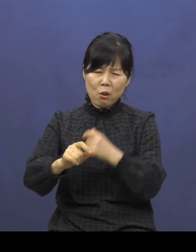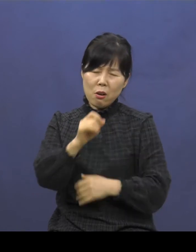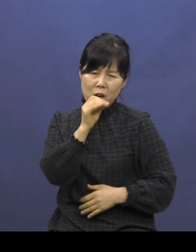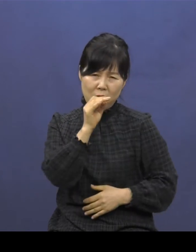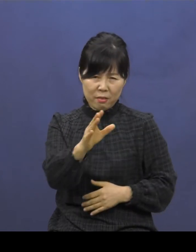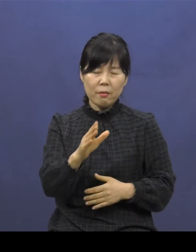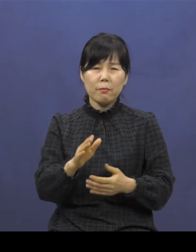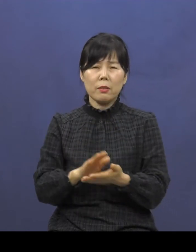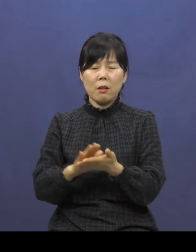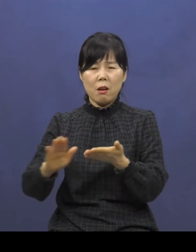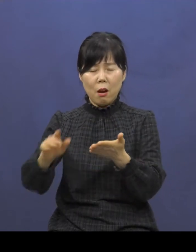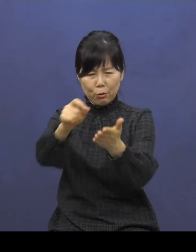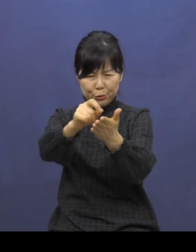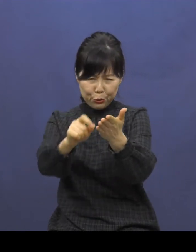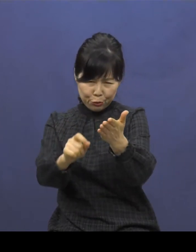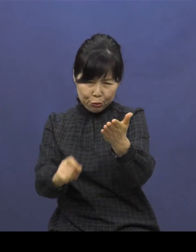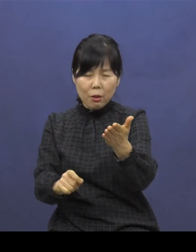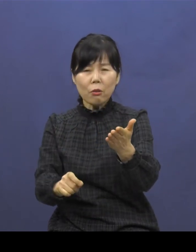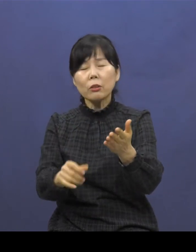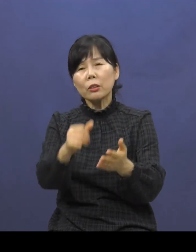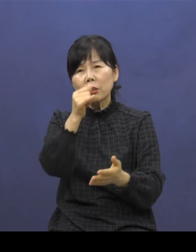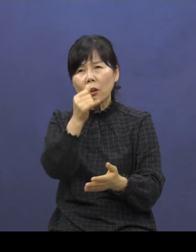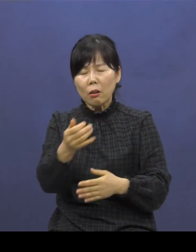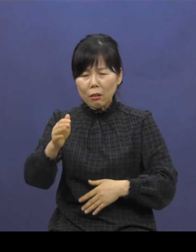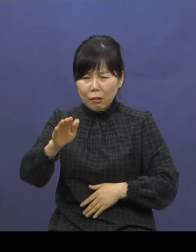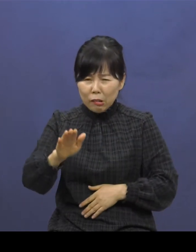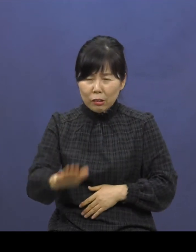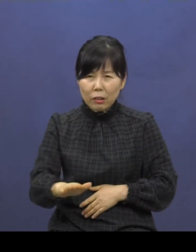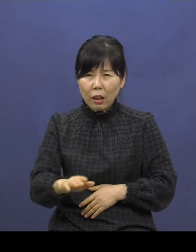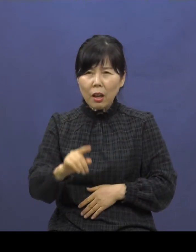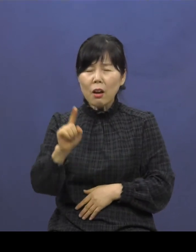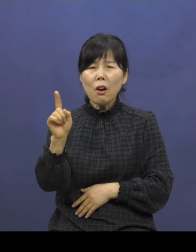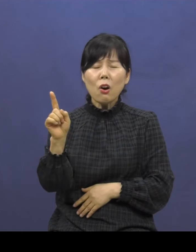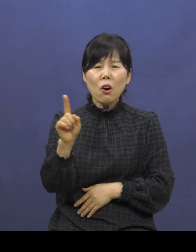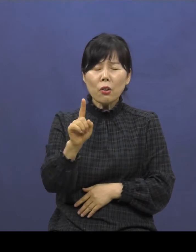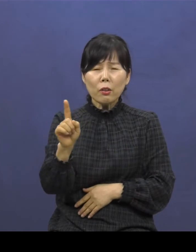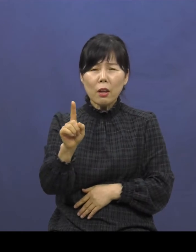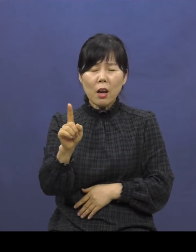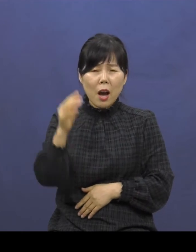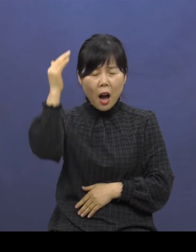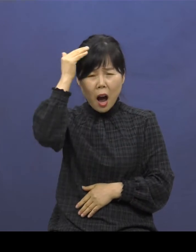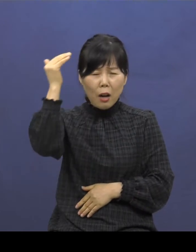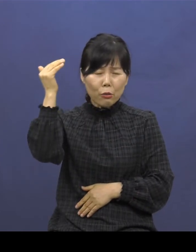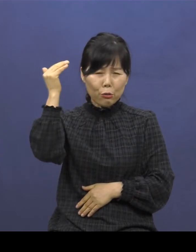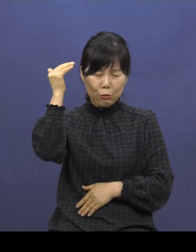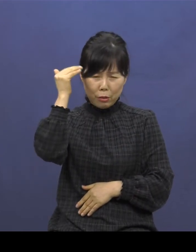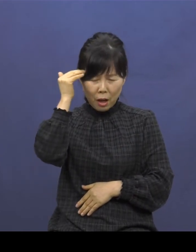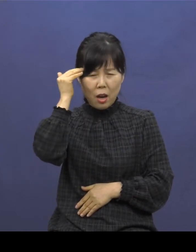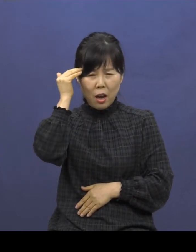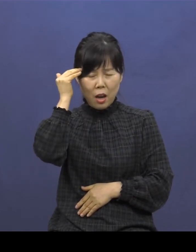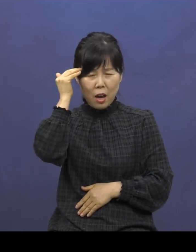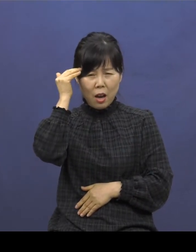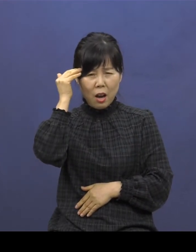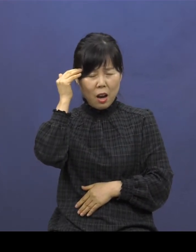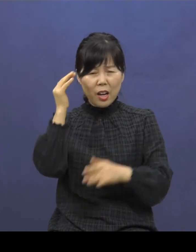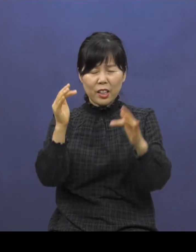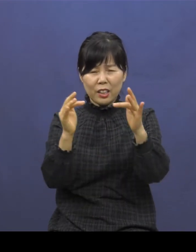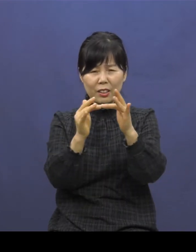썼어요. 그런데 그게 어떻게 그 한국의 어떤 포털 사이트로 이렇게 누가 옮겨놓으면서